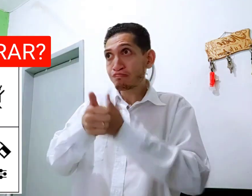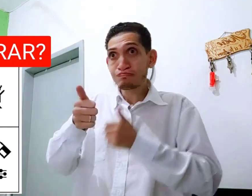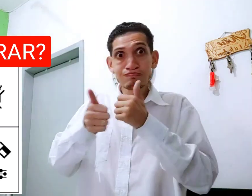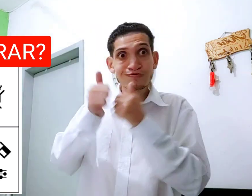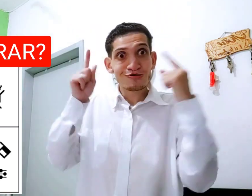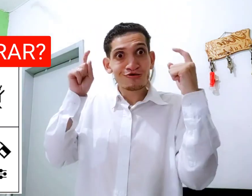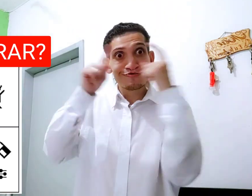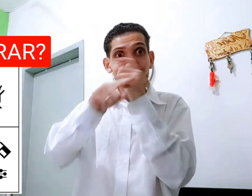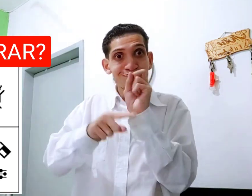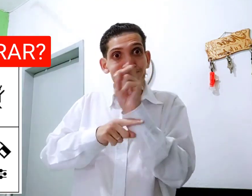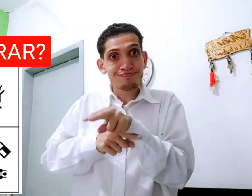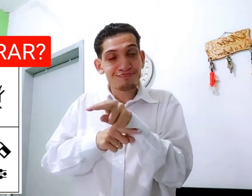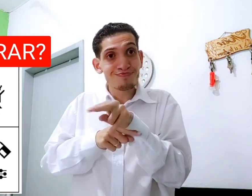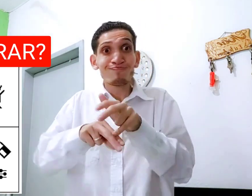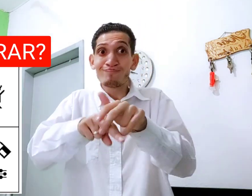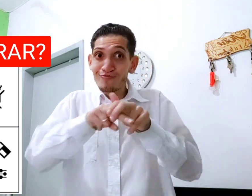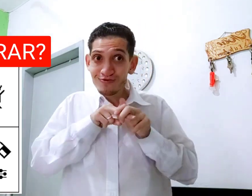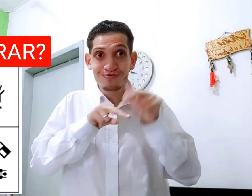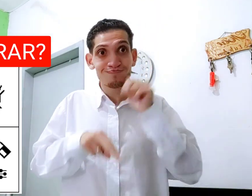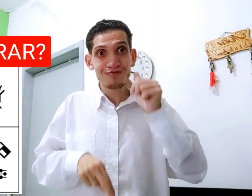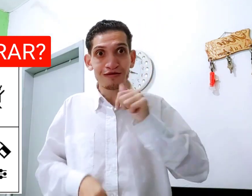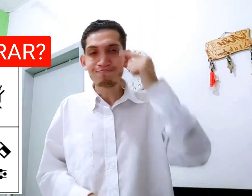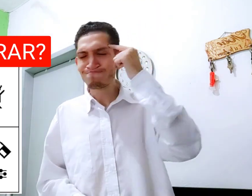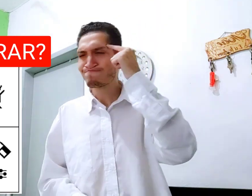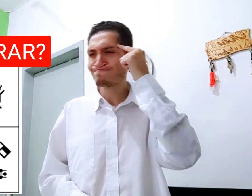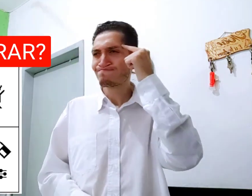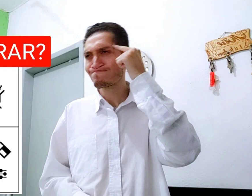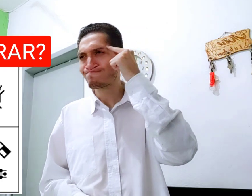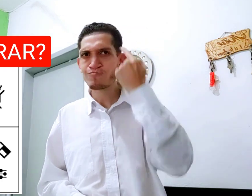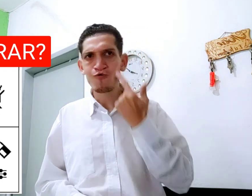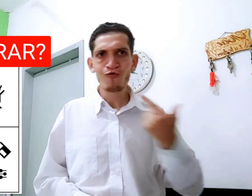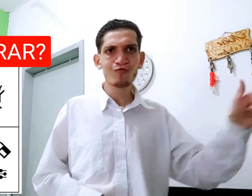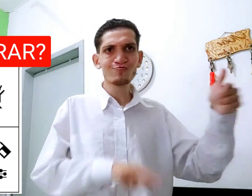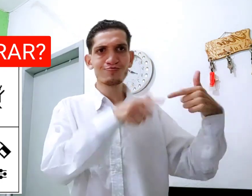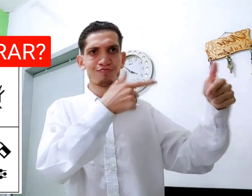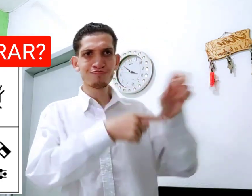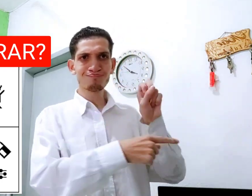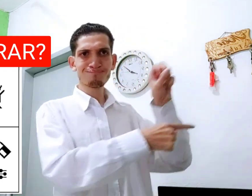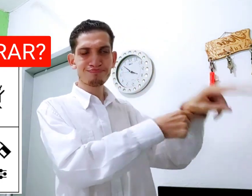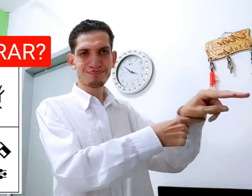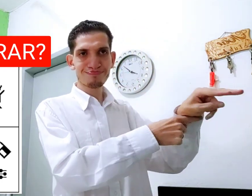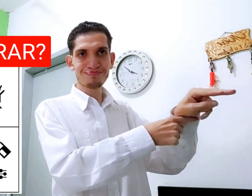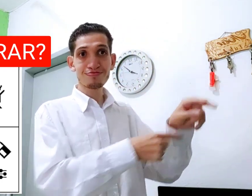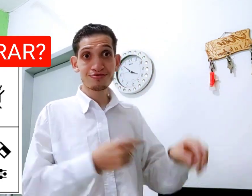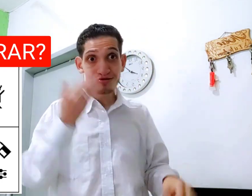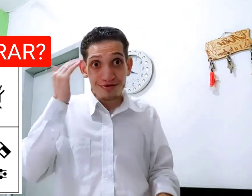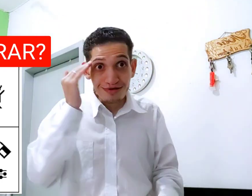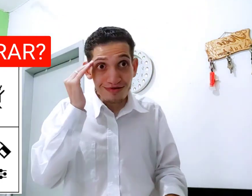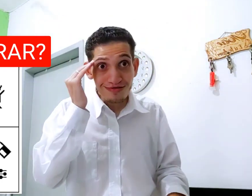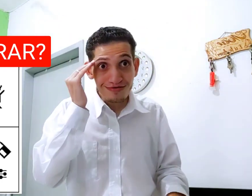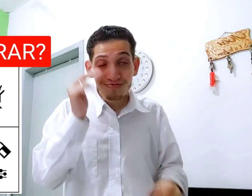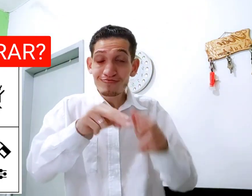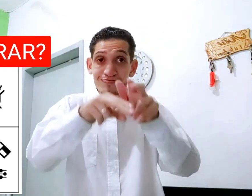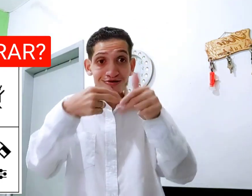mas tentando por aí cuidar e arrumar emprego, por isso a mulher ficou pensando em outro trabalho ocupar.